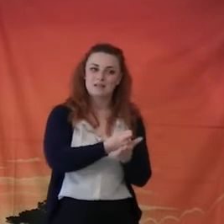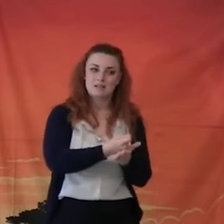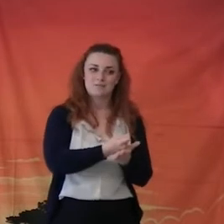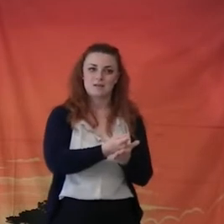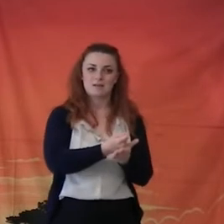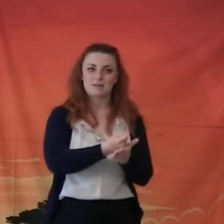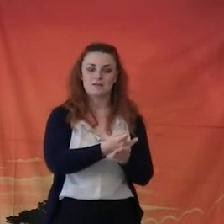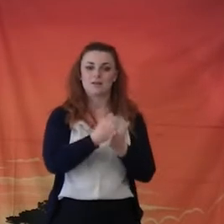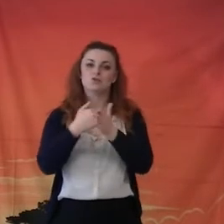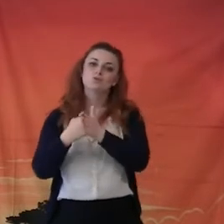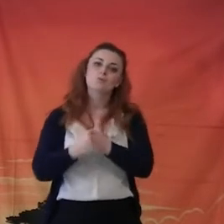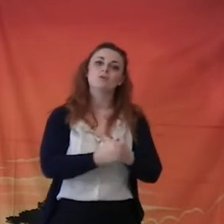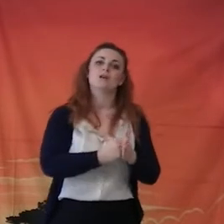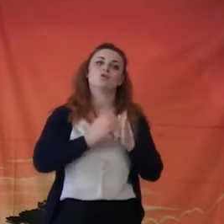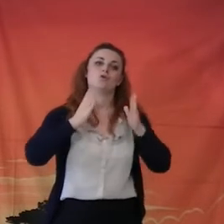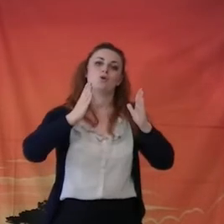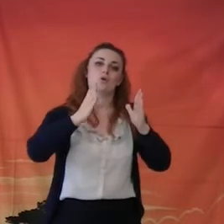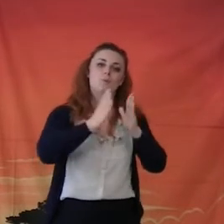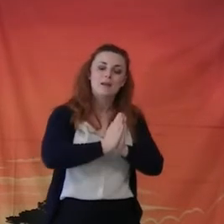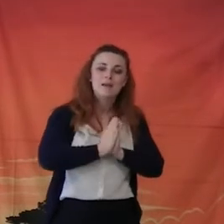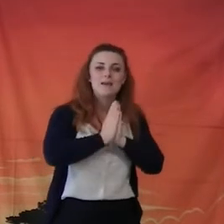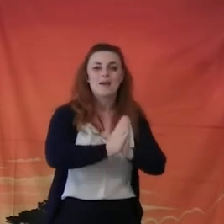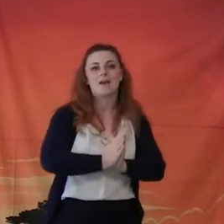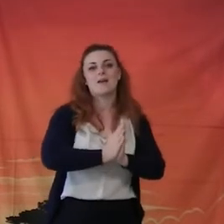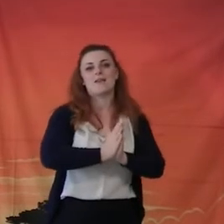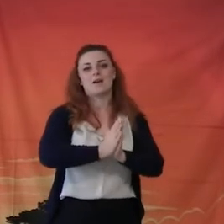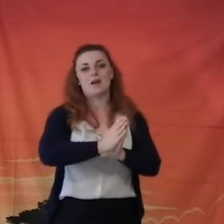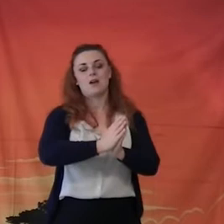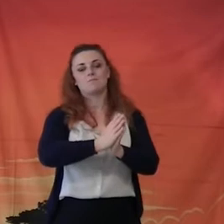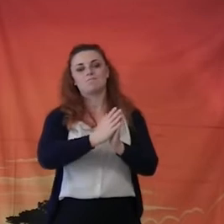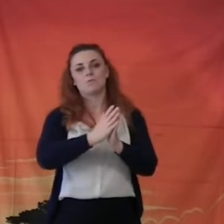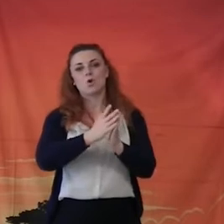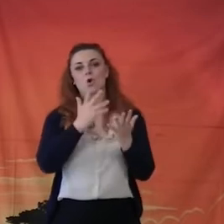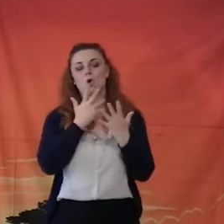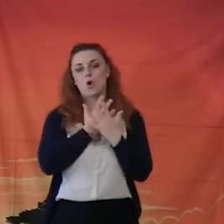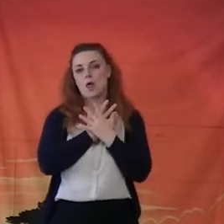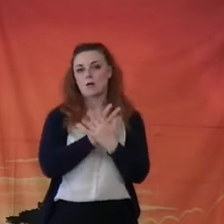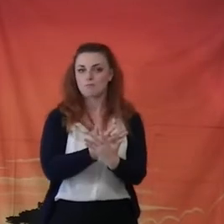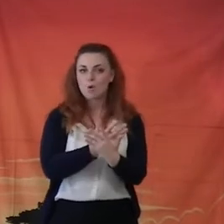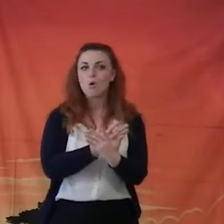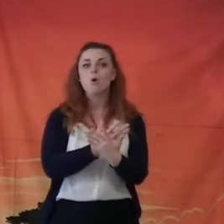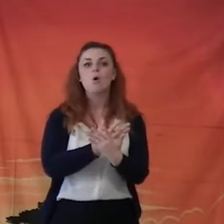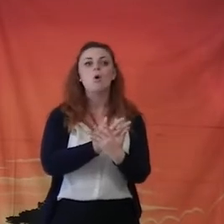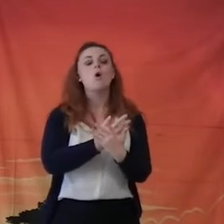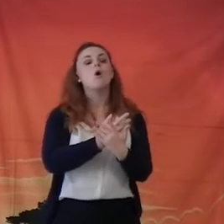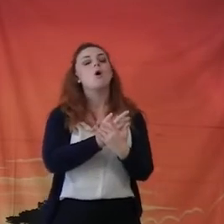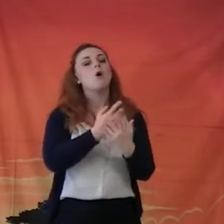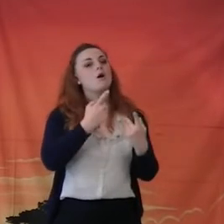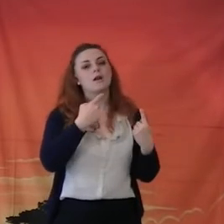e con l'amore, e in particolare noi siamo molto molto legati alla chiesa di Monte